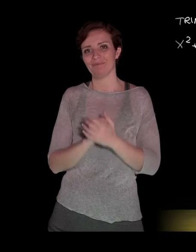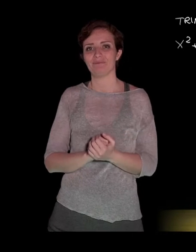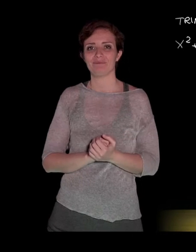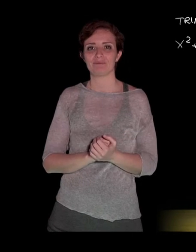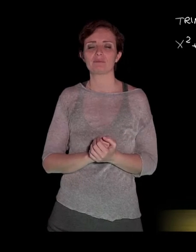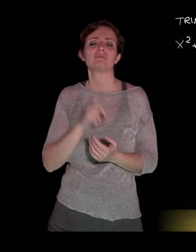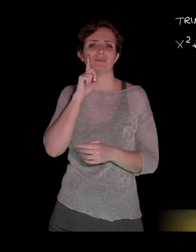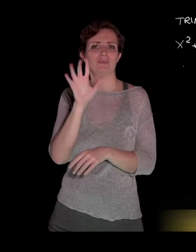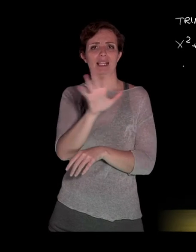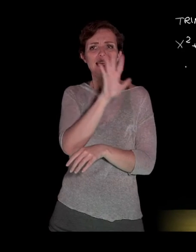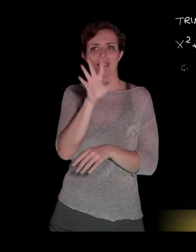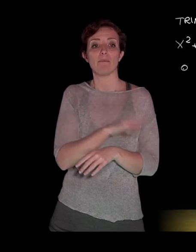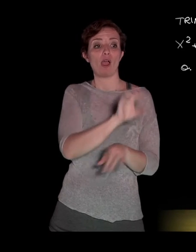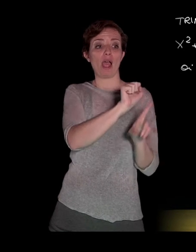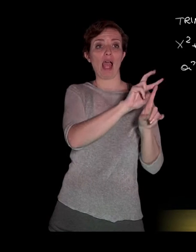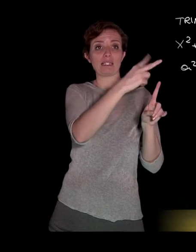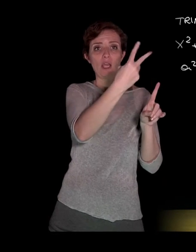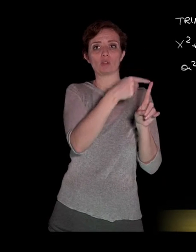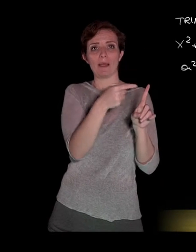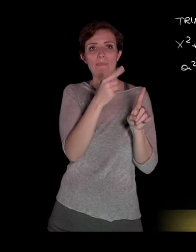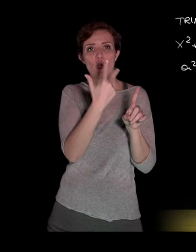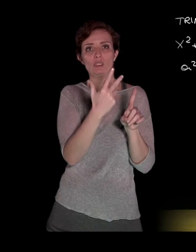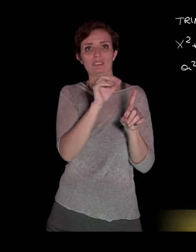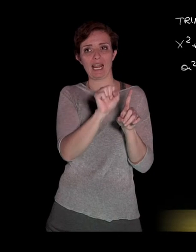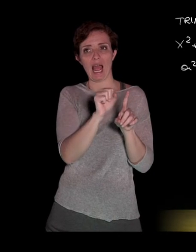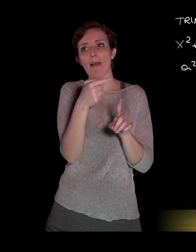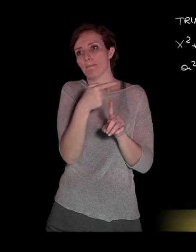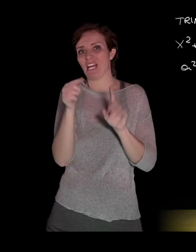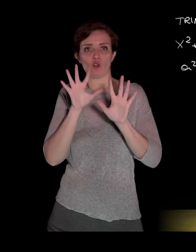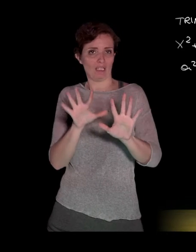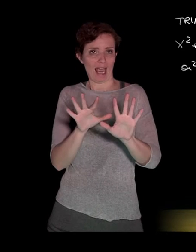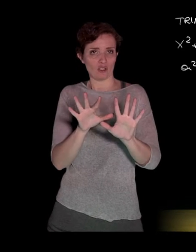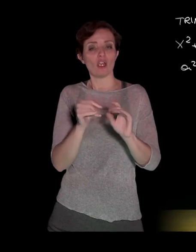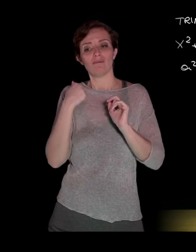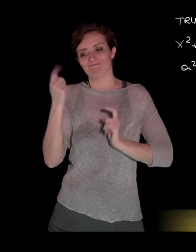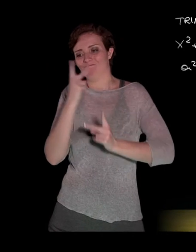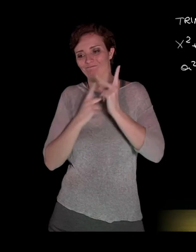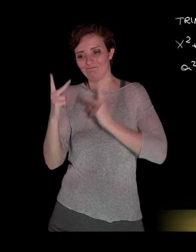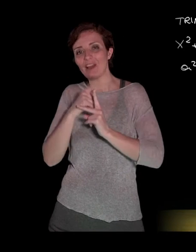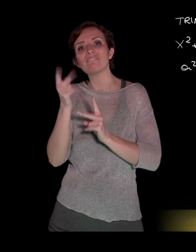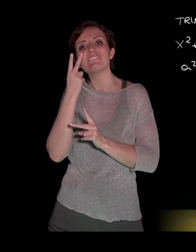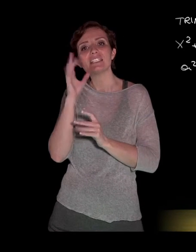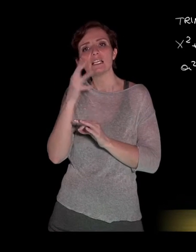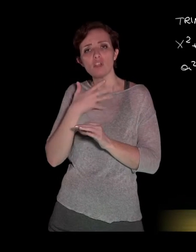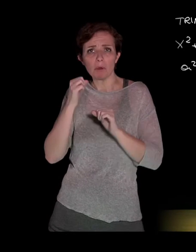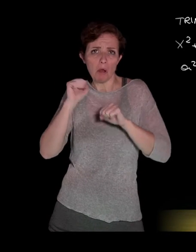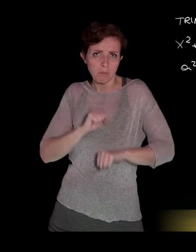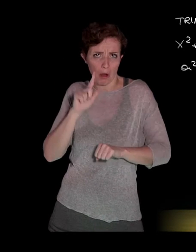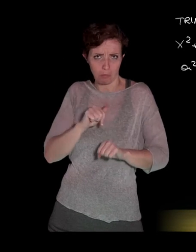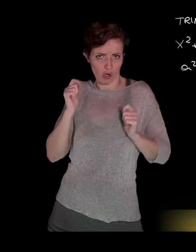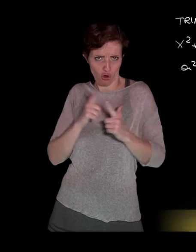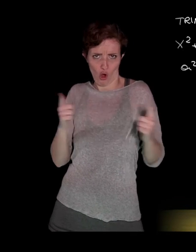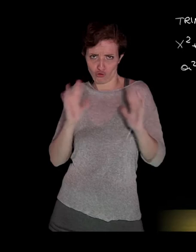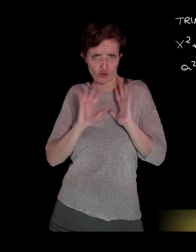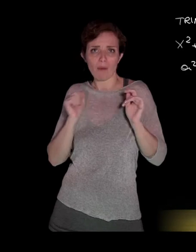+ B facciamo un esempio a ^ 2 - 3A - 10 andiamo a cercare se esistono perché non è